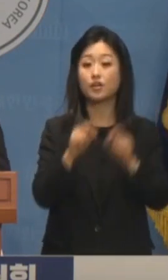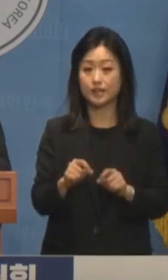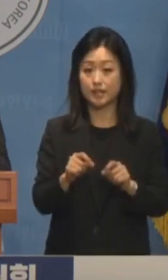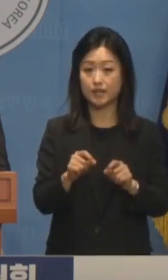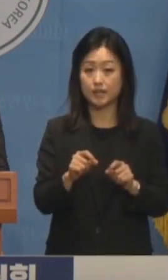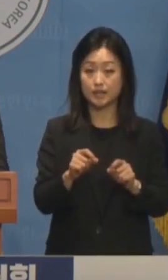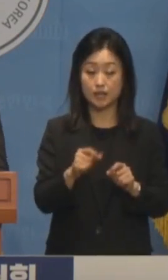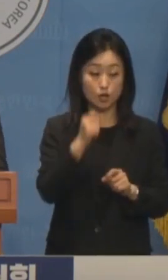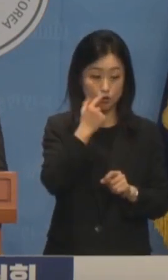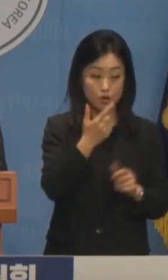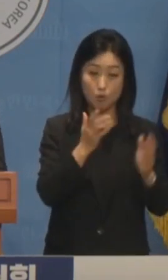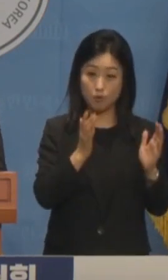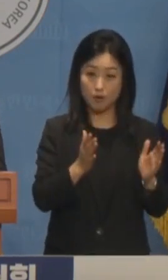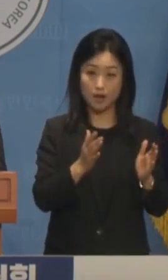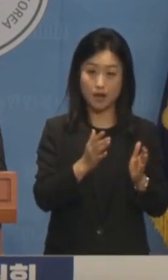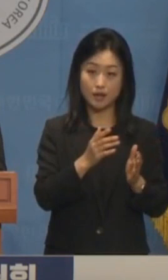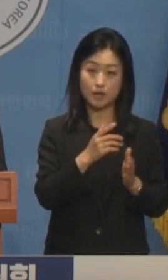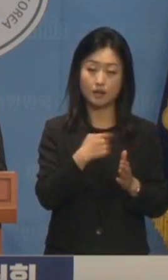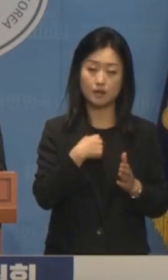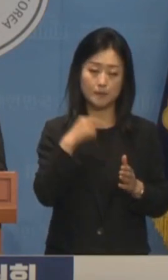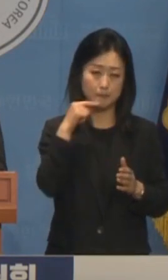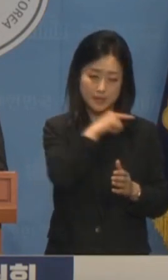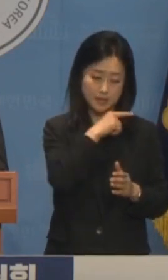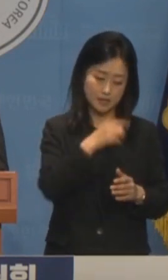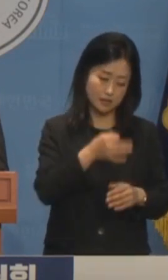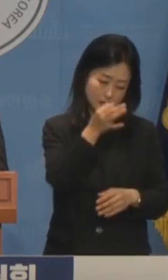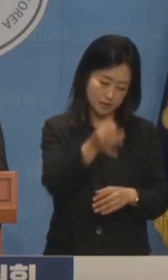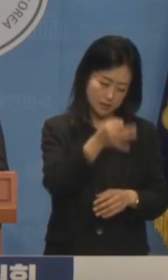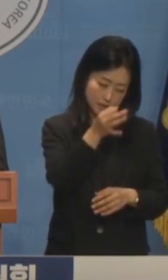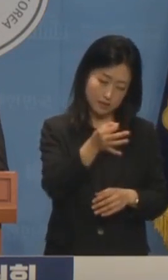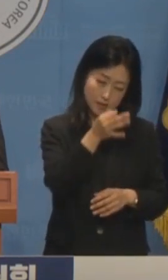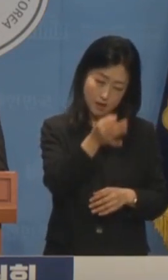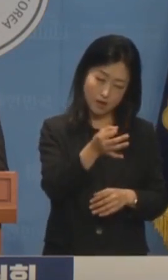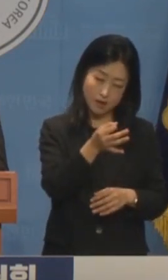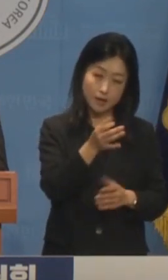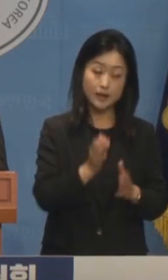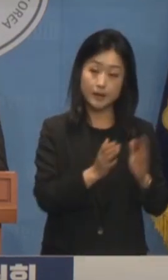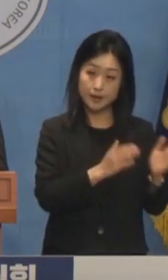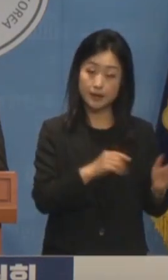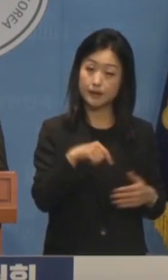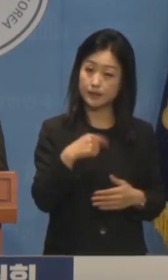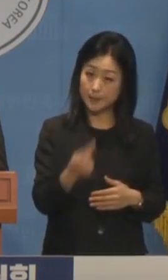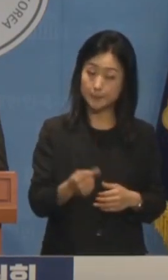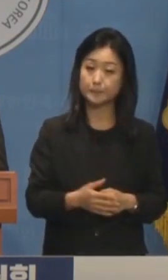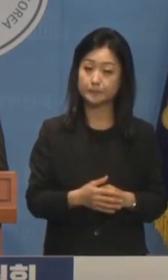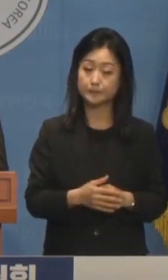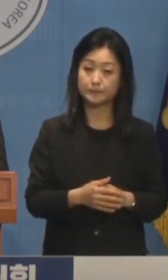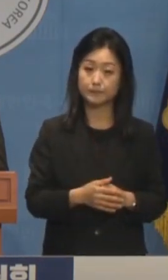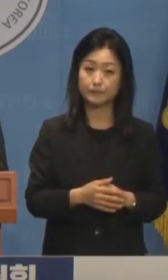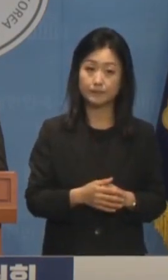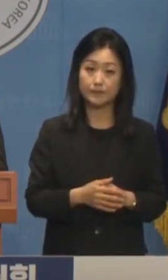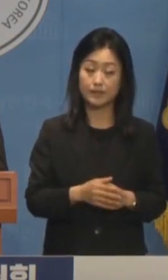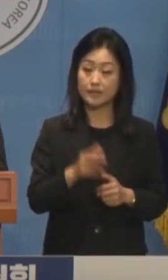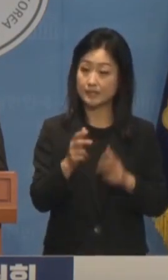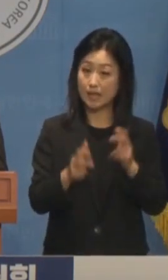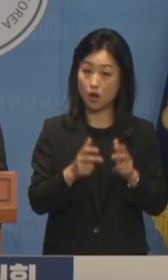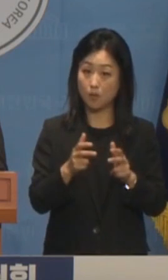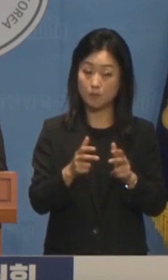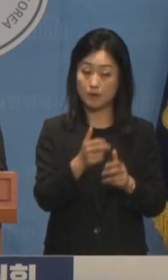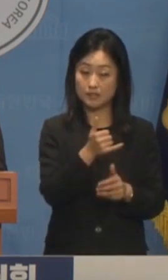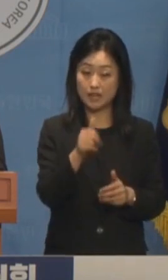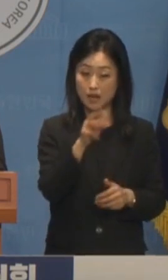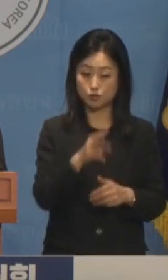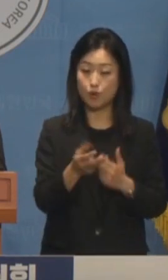기간 동안에도 많은 비용이 투자됐고 그 다음에 3개월 뒤에 이 사업은